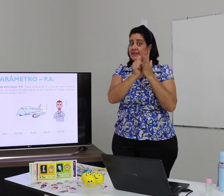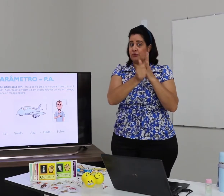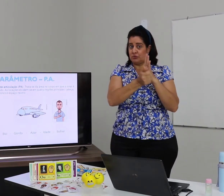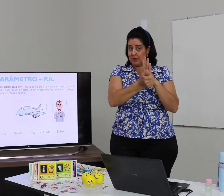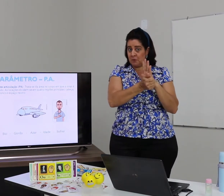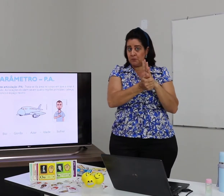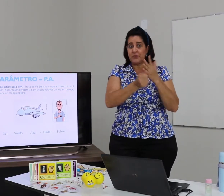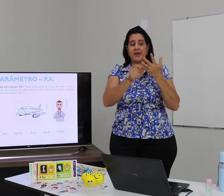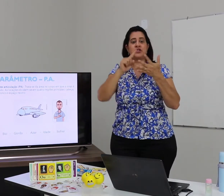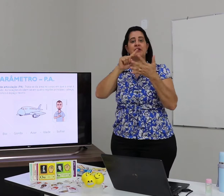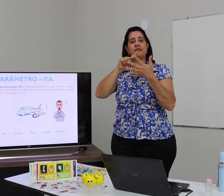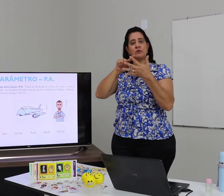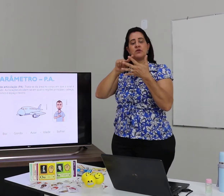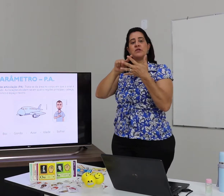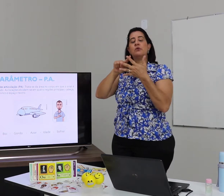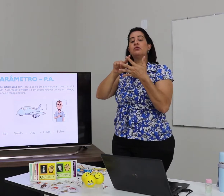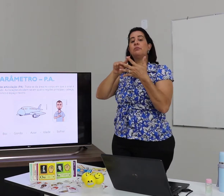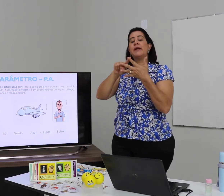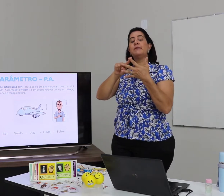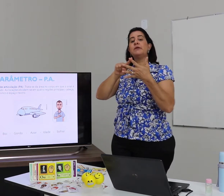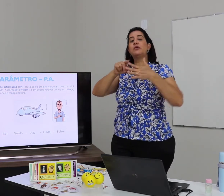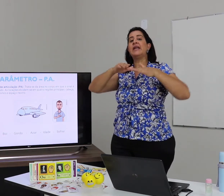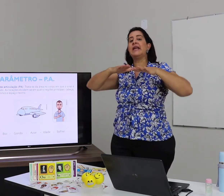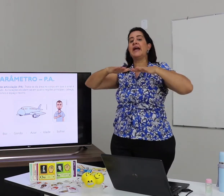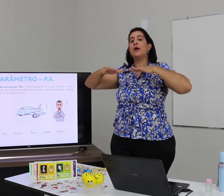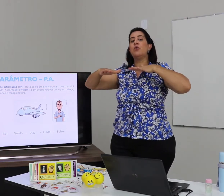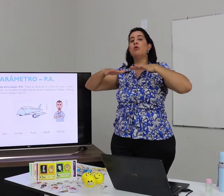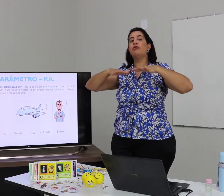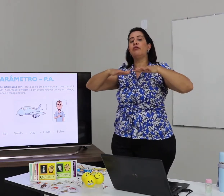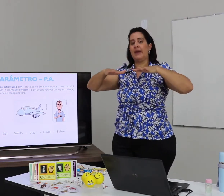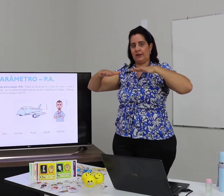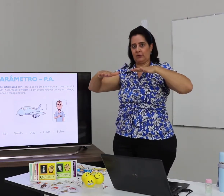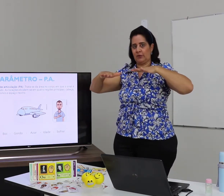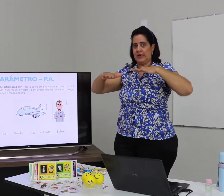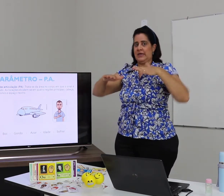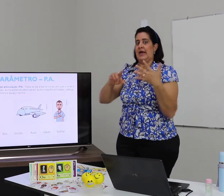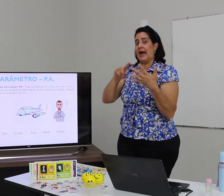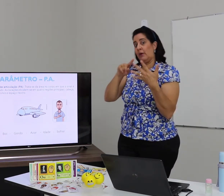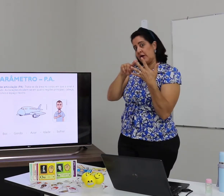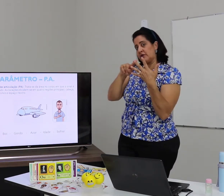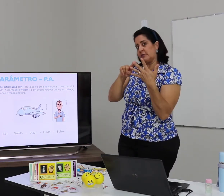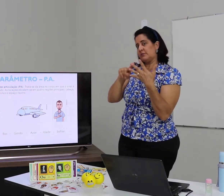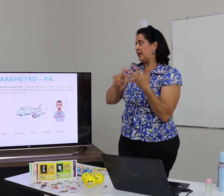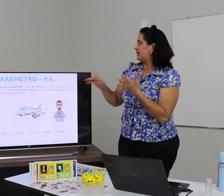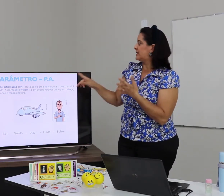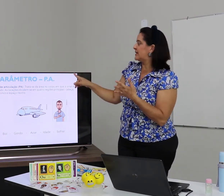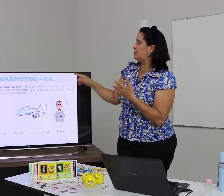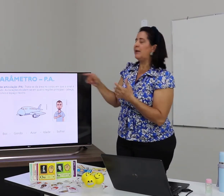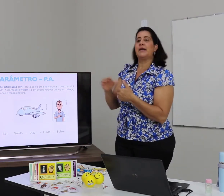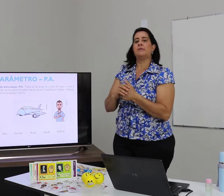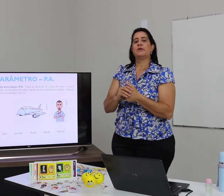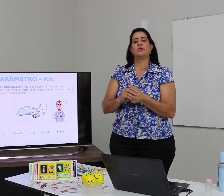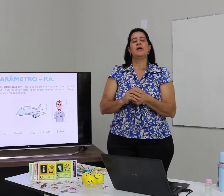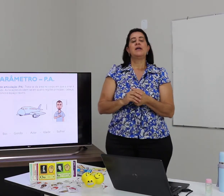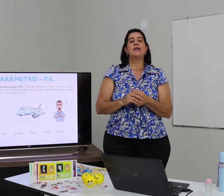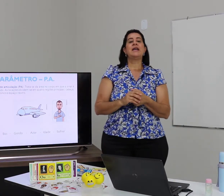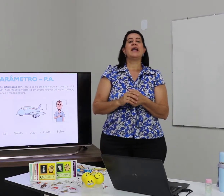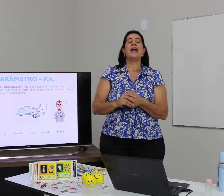de mão, já vimos o segundo parâmetro, que é o movimento. Agora nós vamos para o terceiro parâmetro, que é